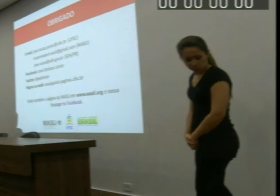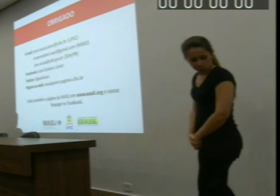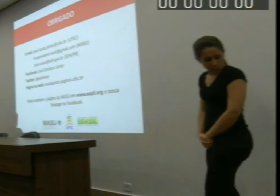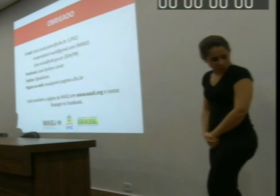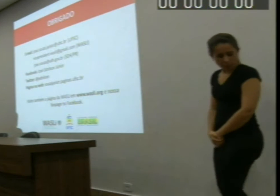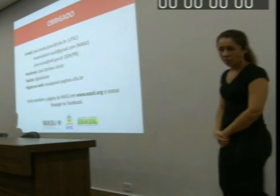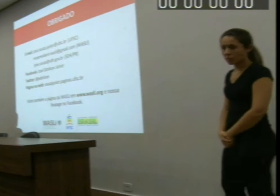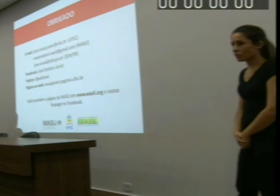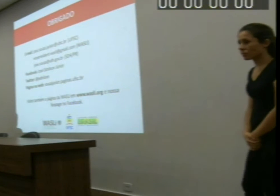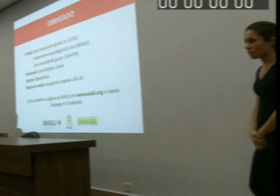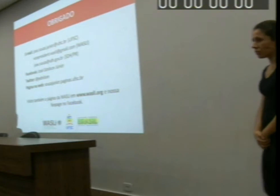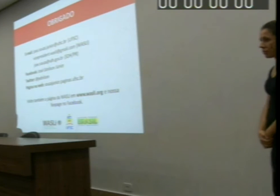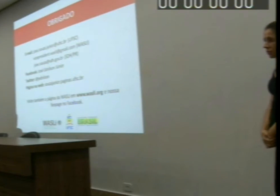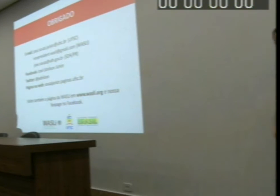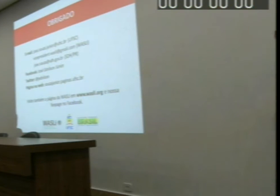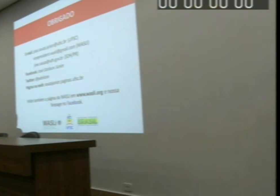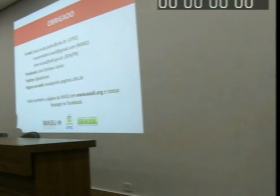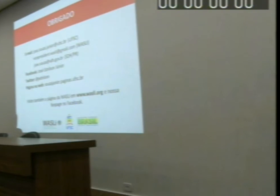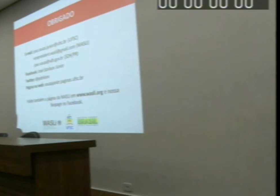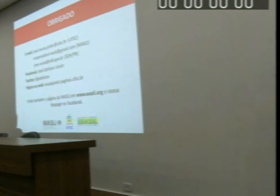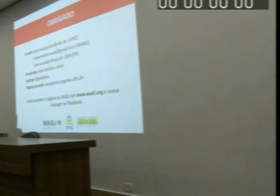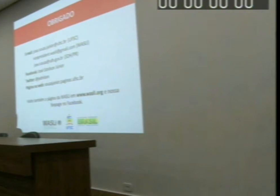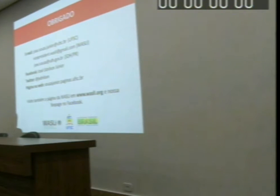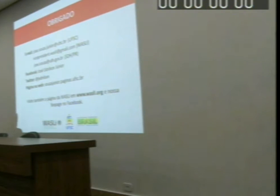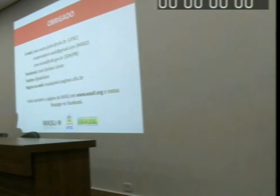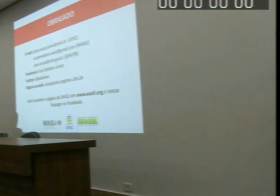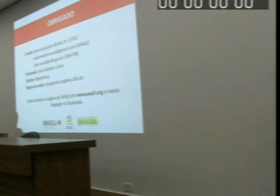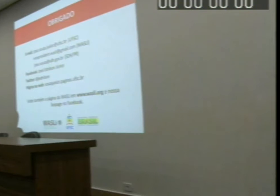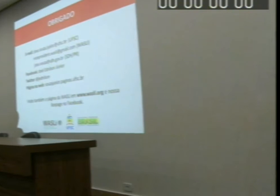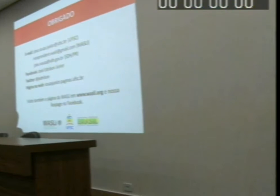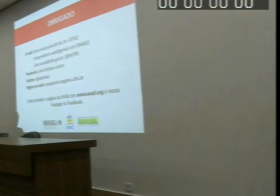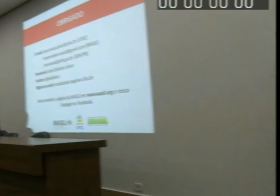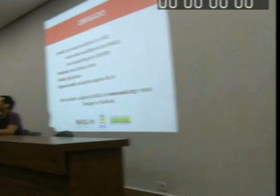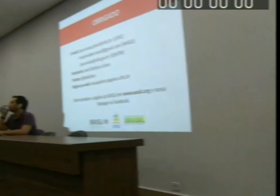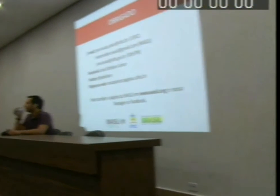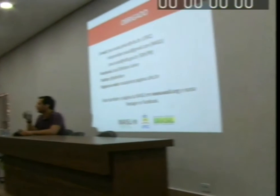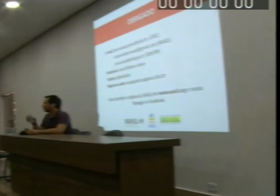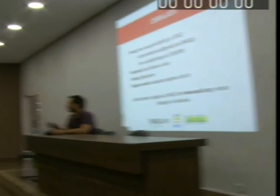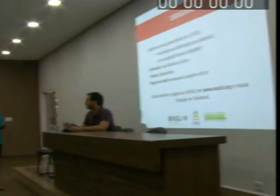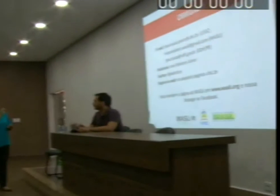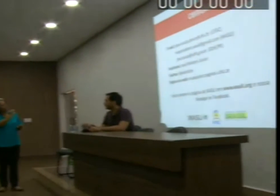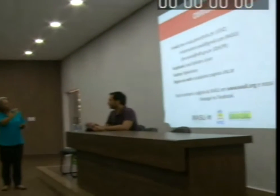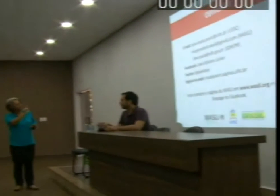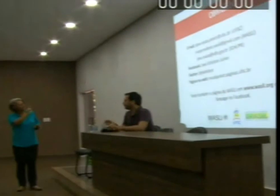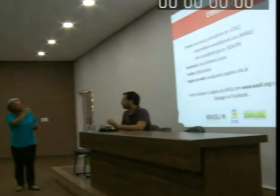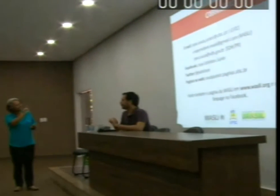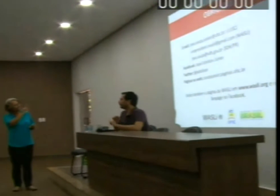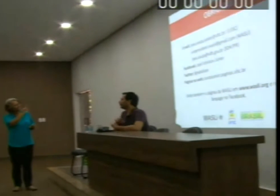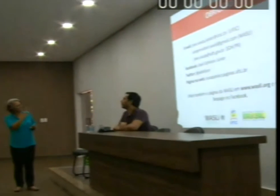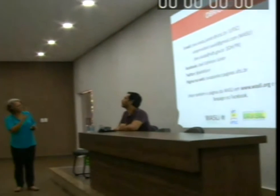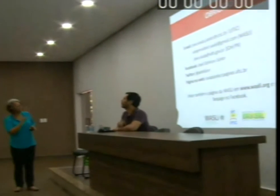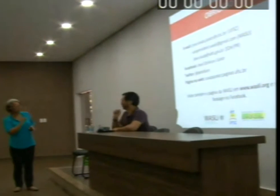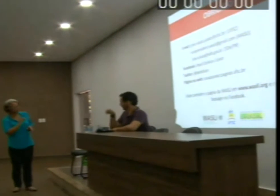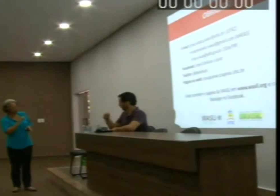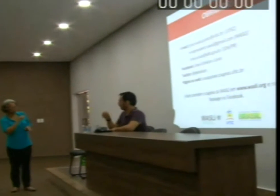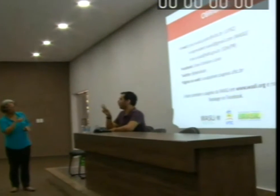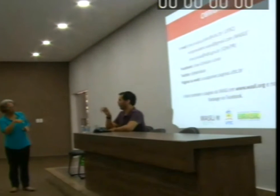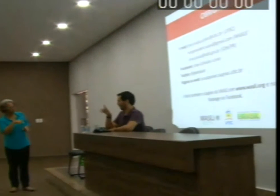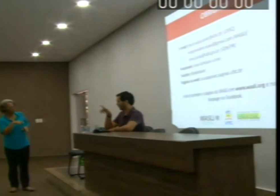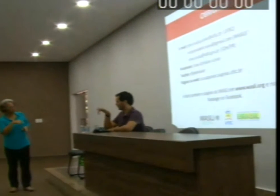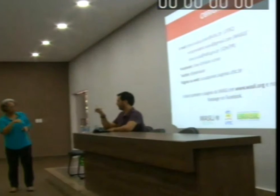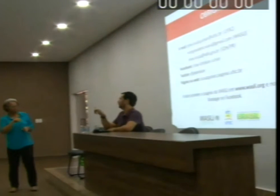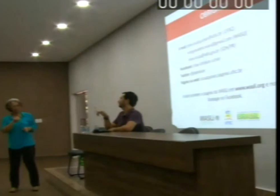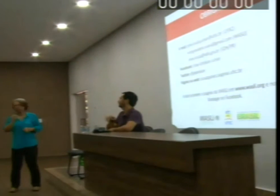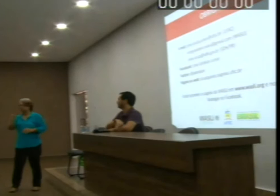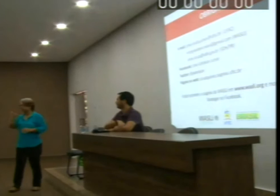pessoal uma pergunta de curiosidade bom primeiro Qual que é o sinal de w